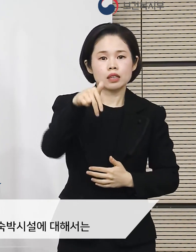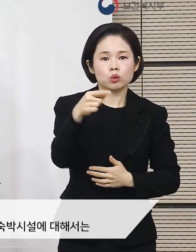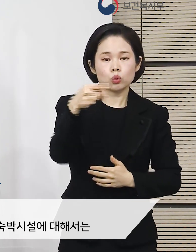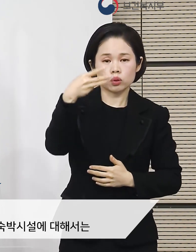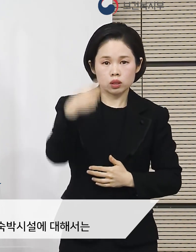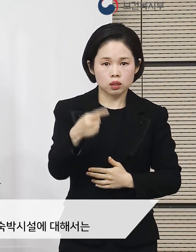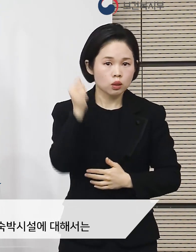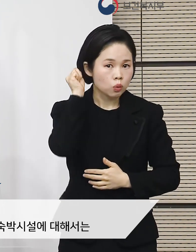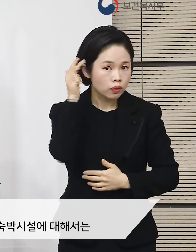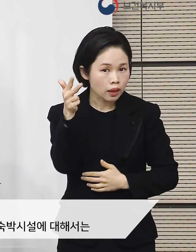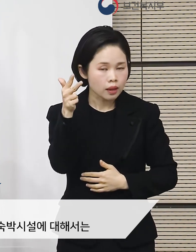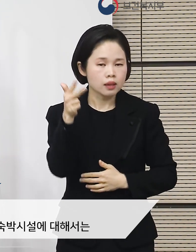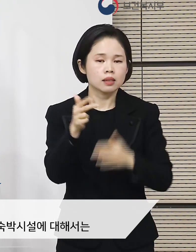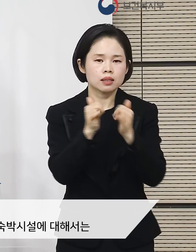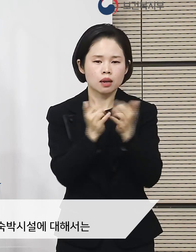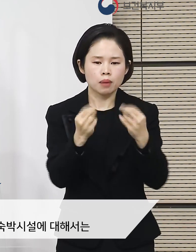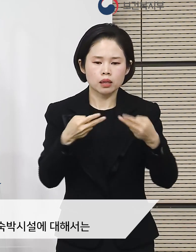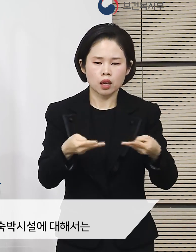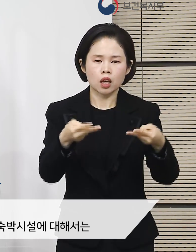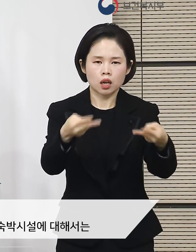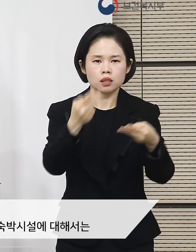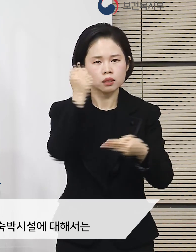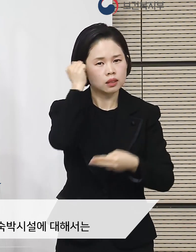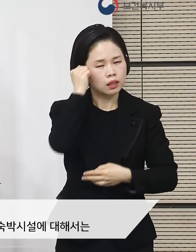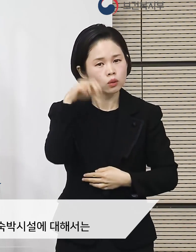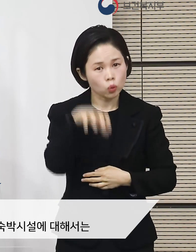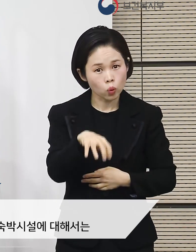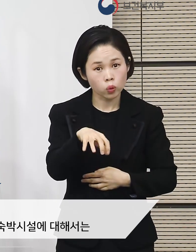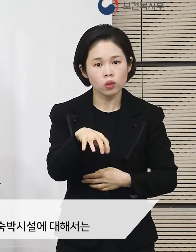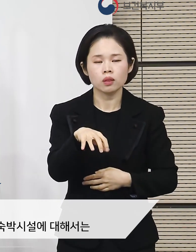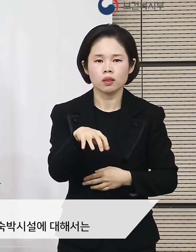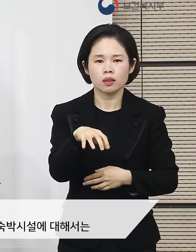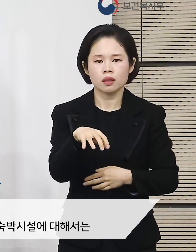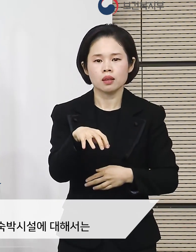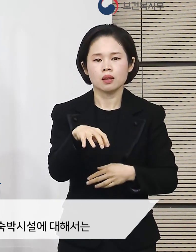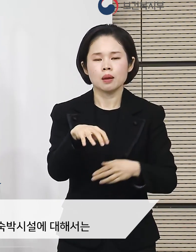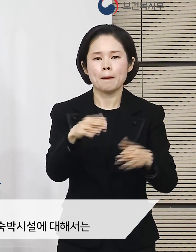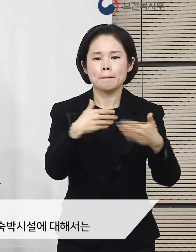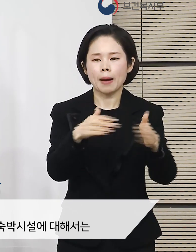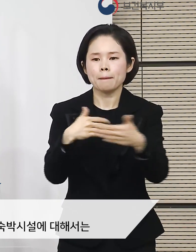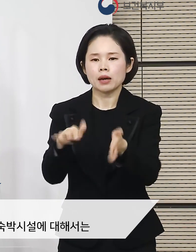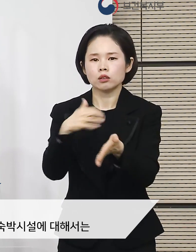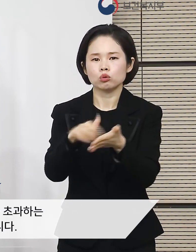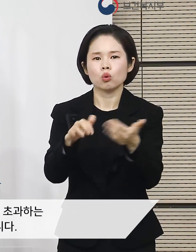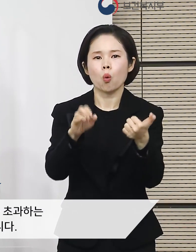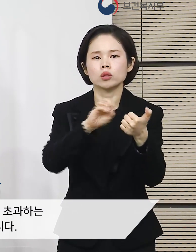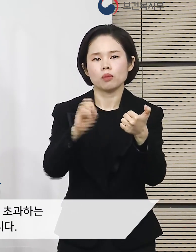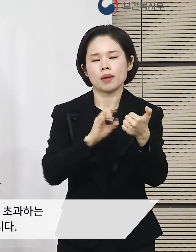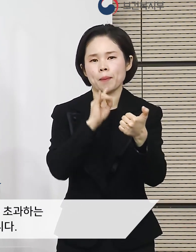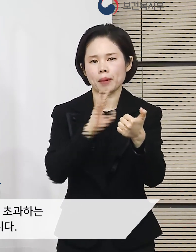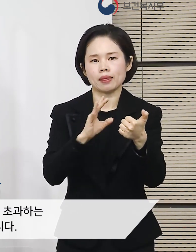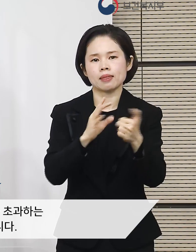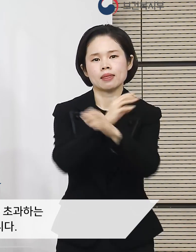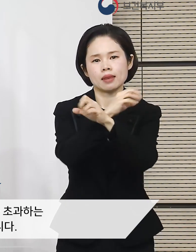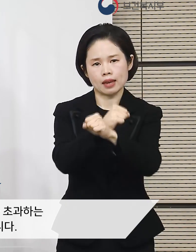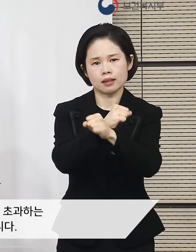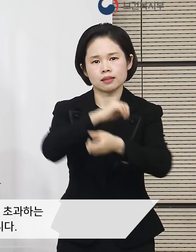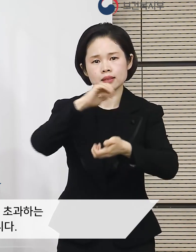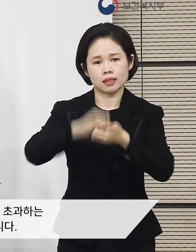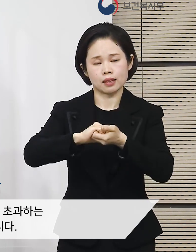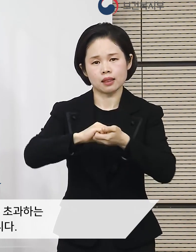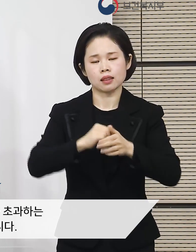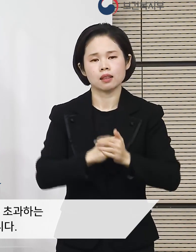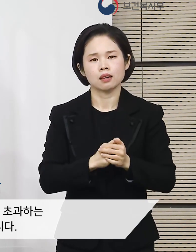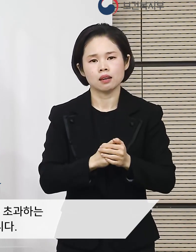또한 같은 이유로 리조트, 호텔, 게스트하우스 등 숙박시설에 대해서는 객실의 50%